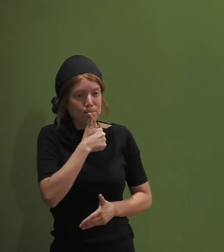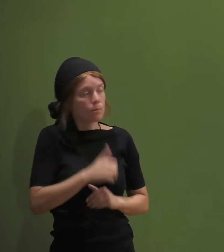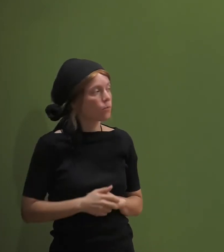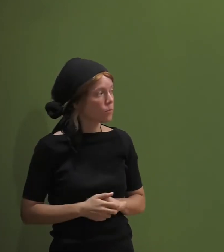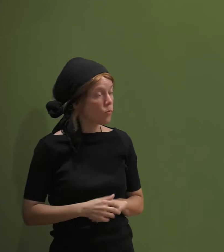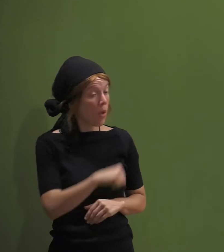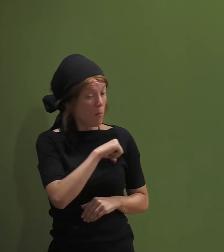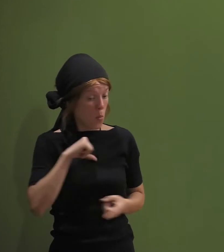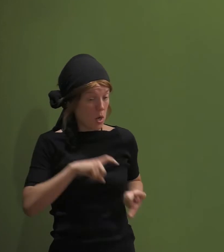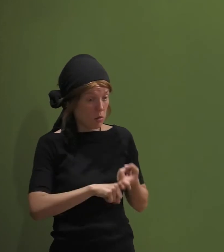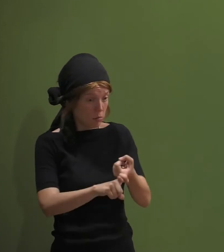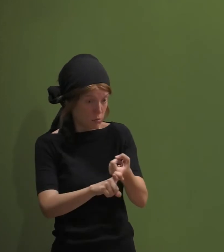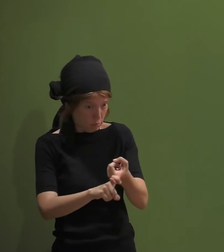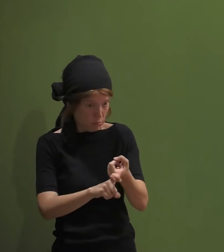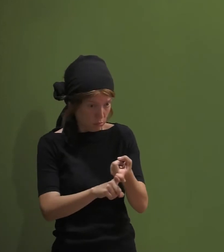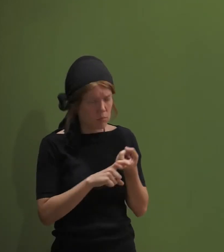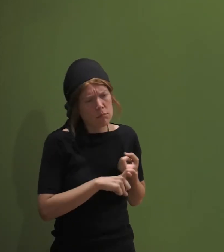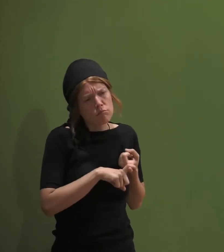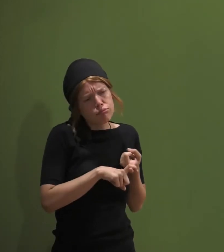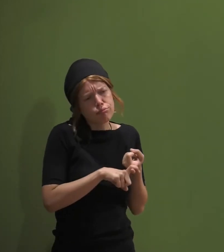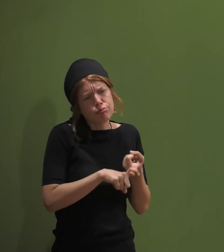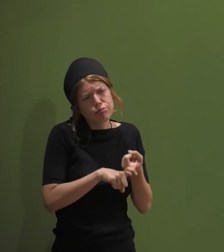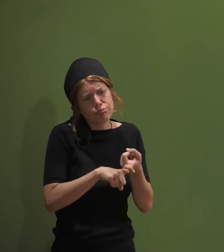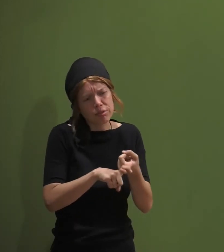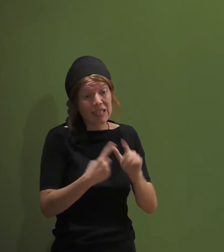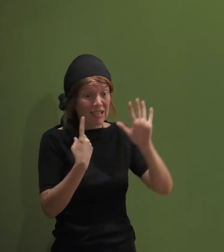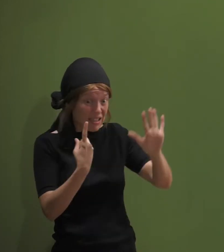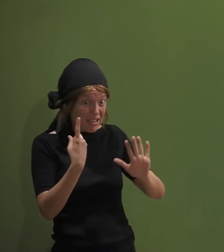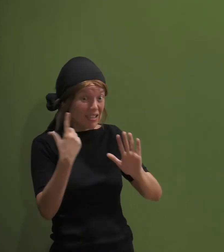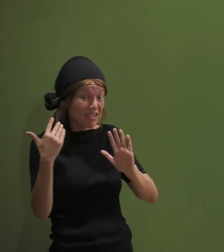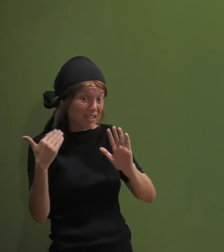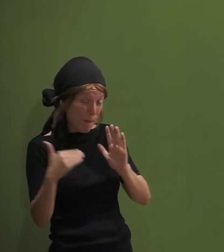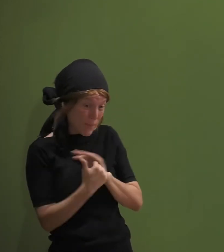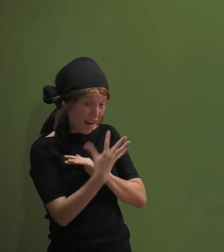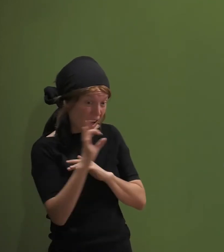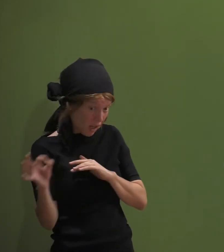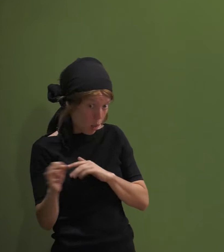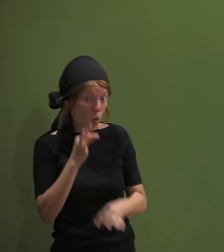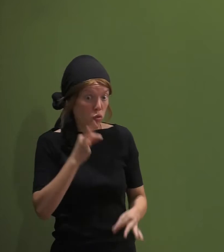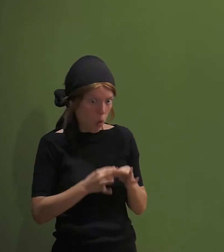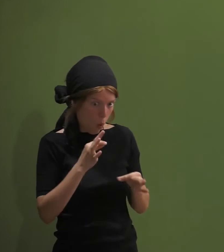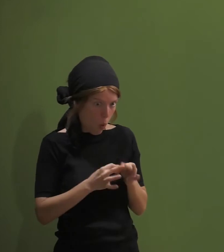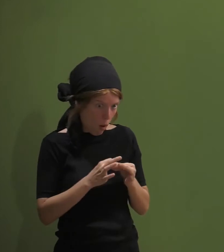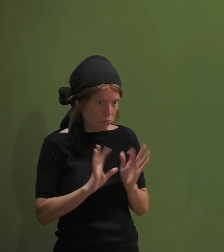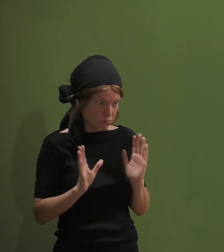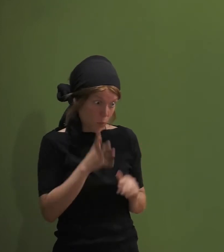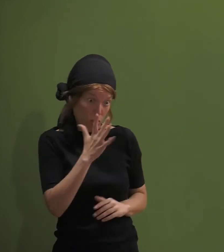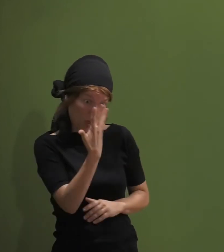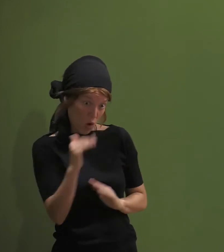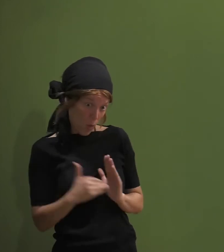que el propietario del remolque está finalmente transportando en ese vehículo 6.500 o 7.000 kilos de uva, en lugar de los 5.000 kilos